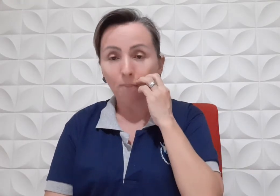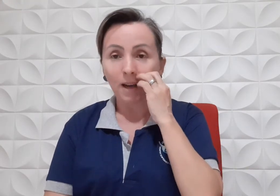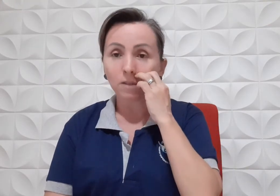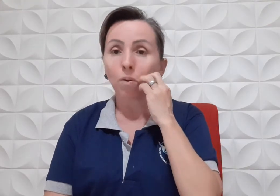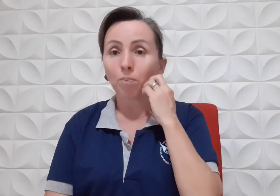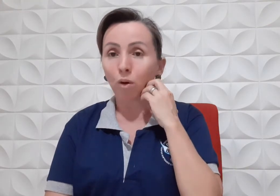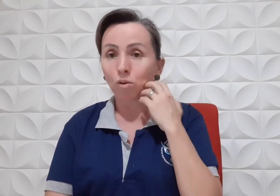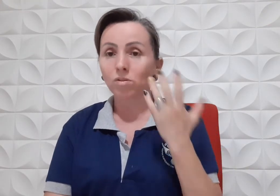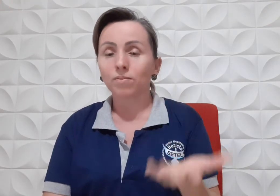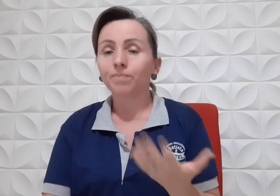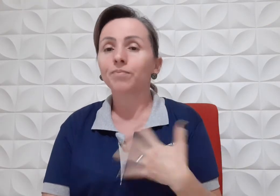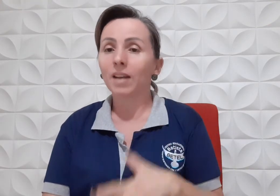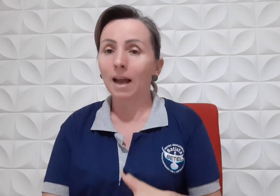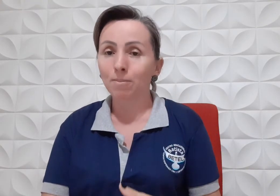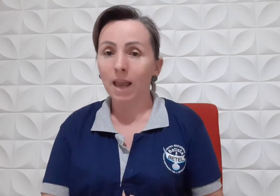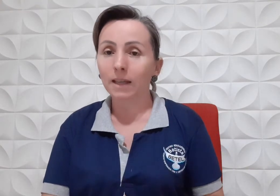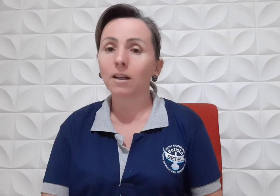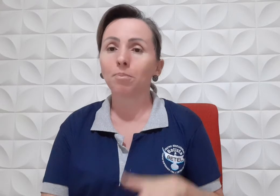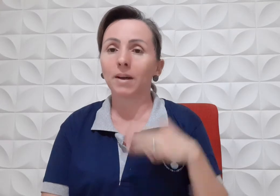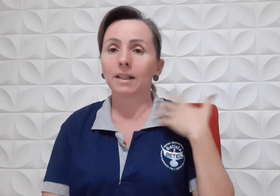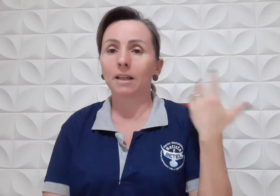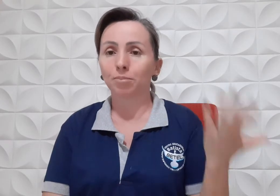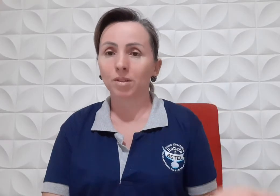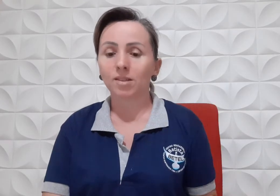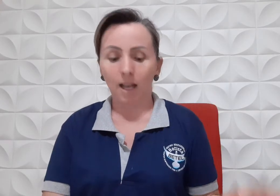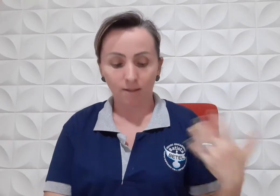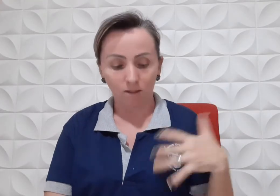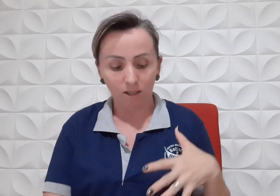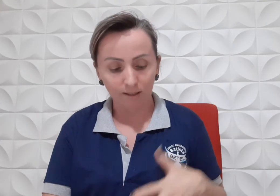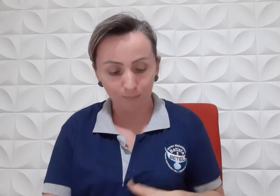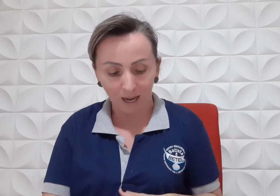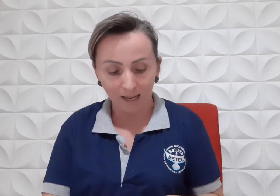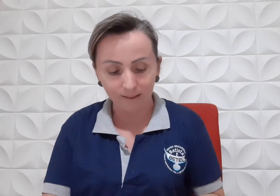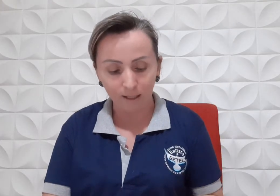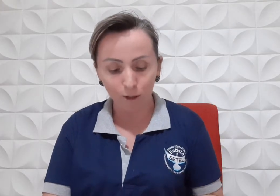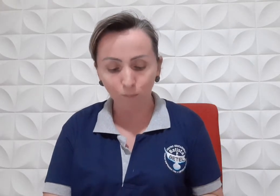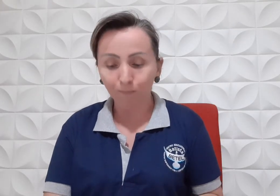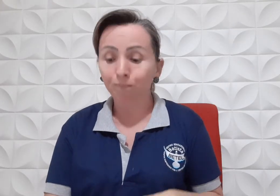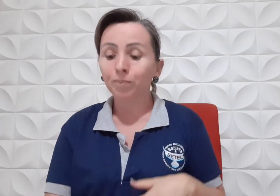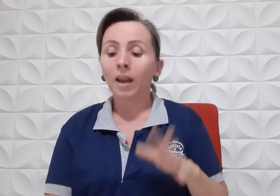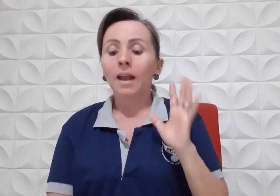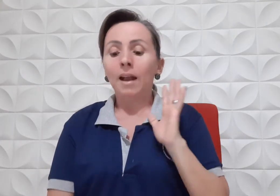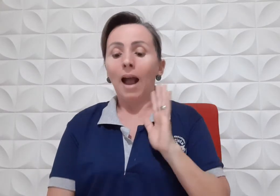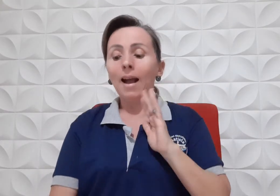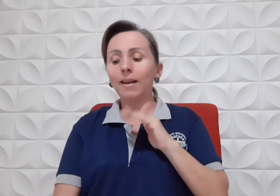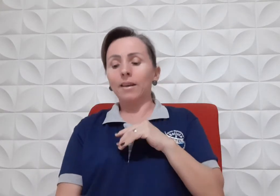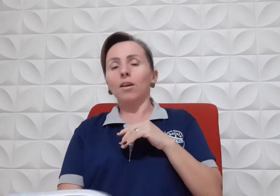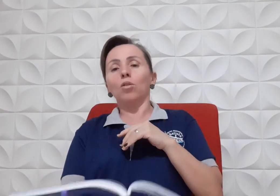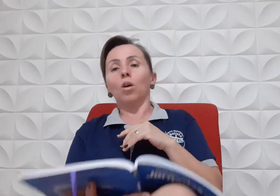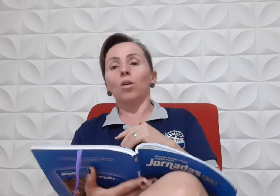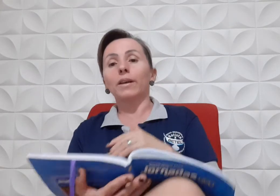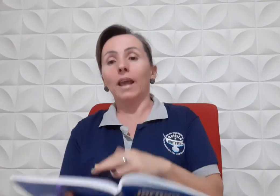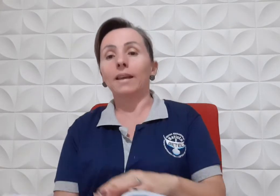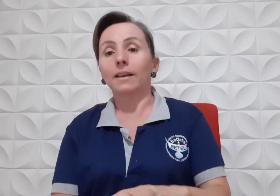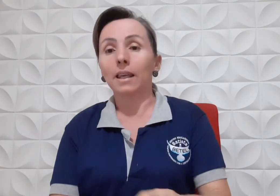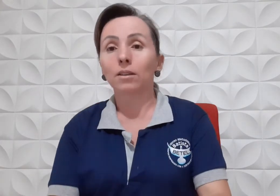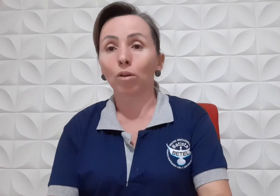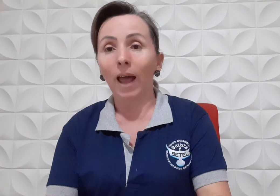país populoso da América, perdendo para os Estados Unidos e Brasil. Aí eu coloquei aqui do